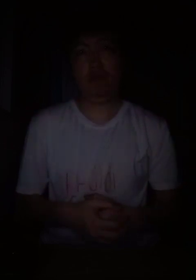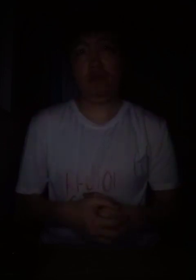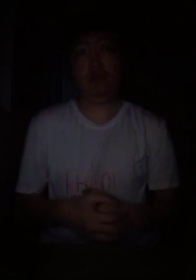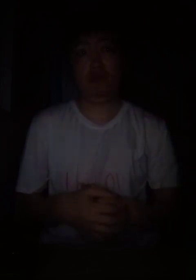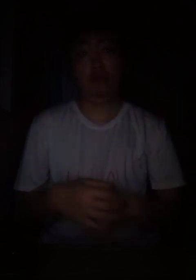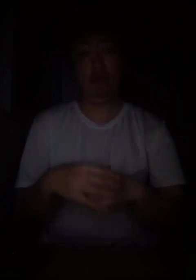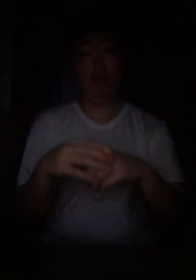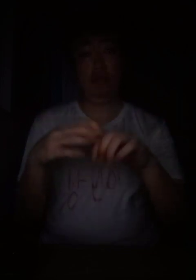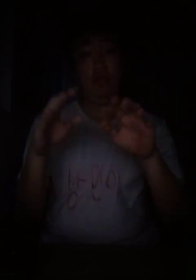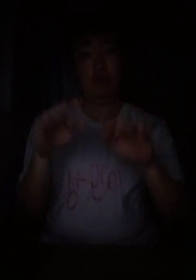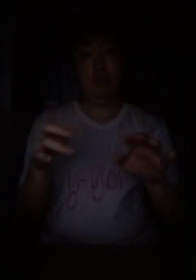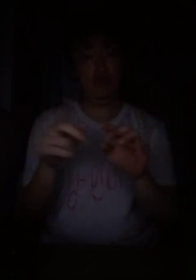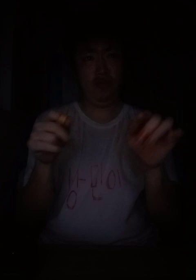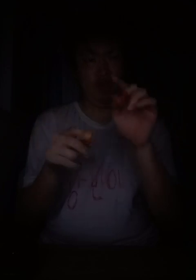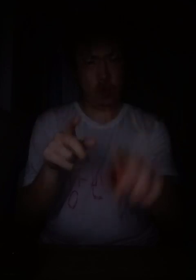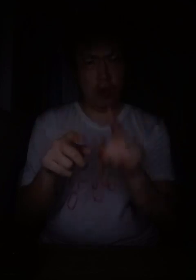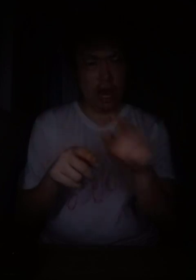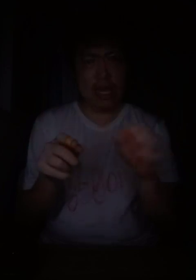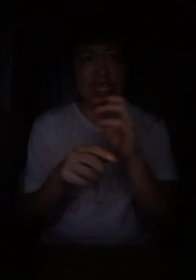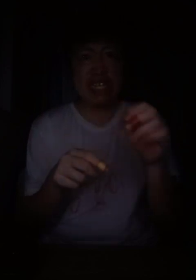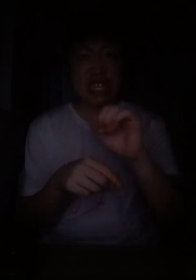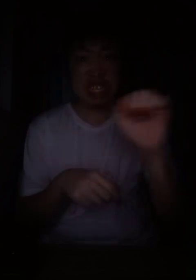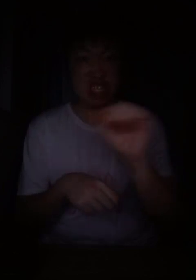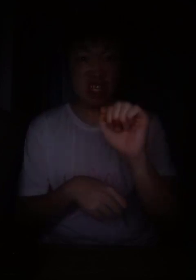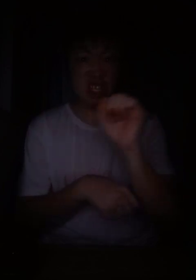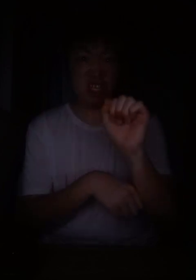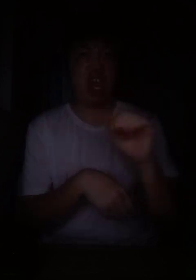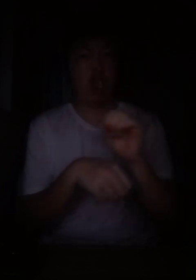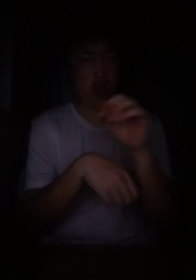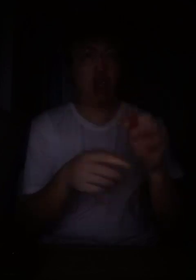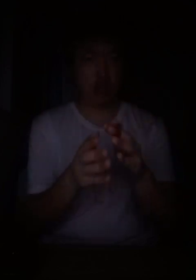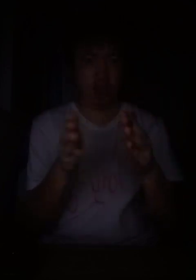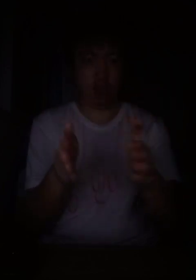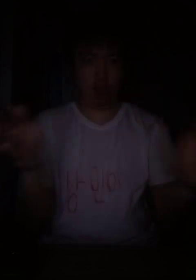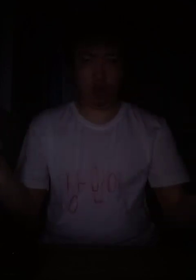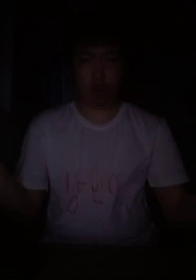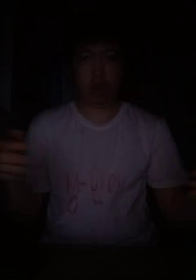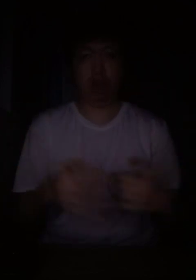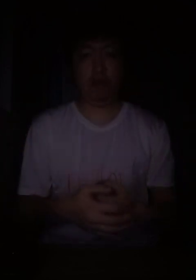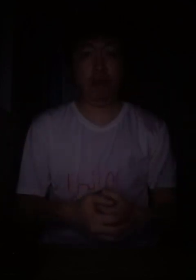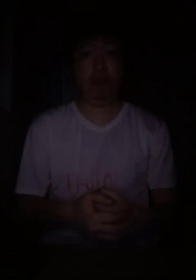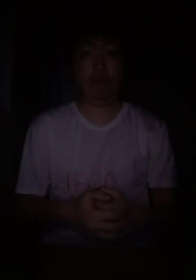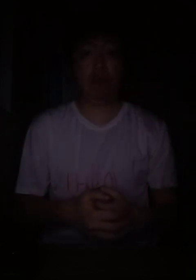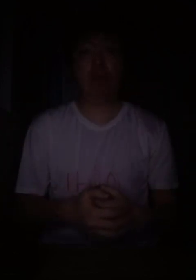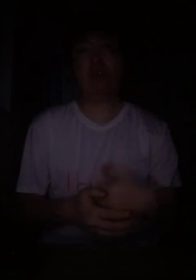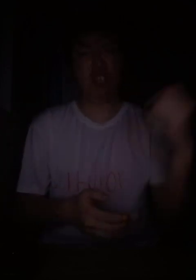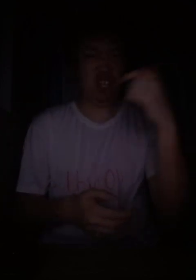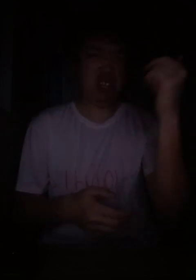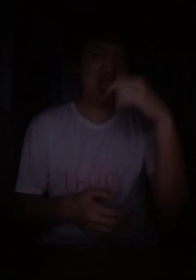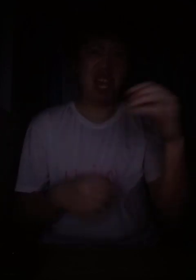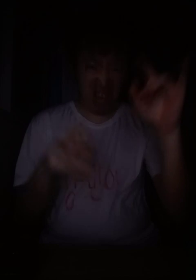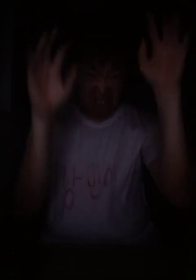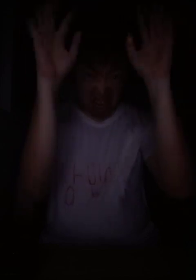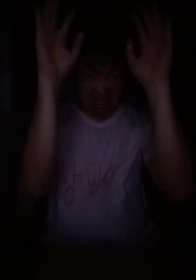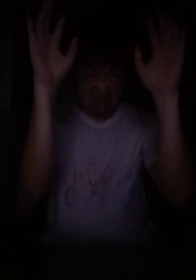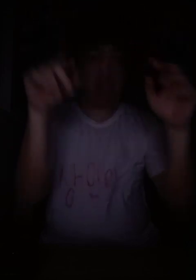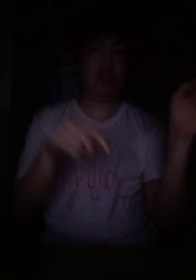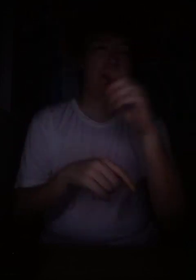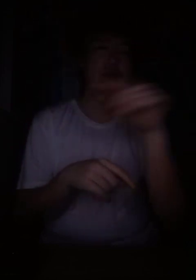네, 투견 도박장으로 향하는 차량 행렬이 이어집니다. 자신의 개를 끌고 온 사람들의 모습도